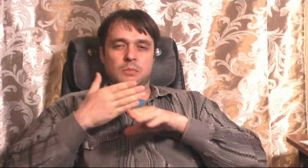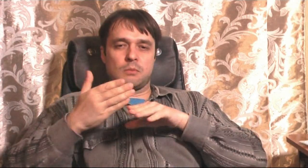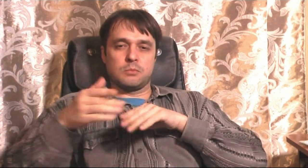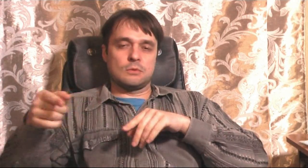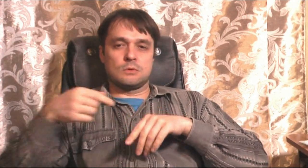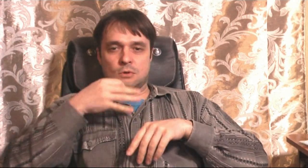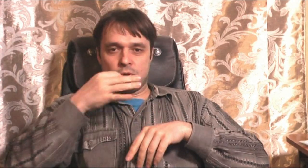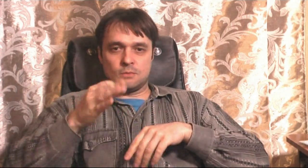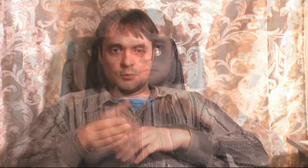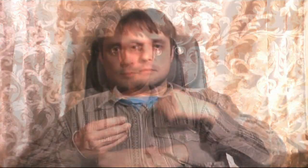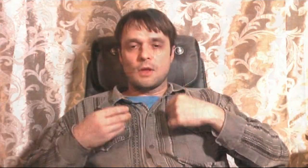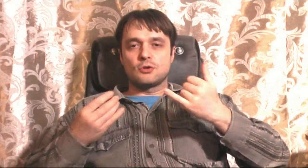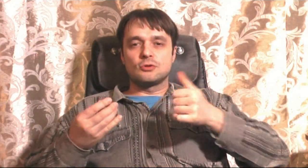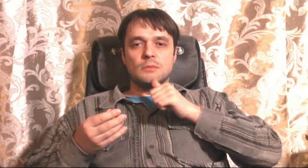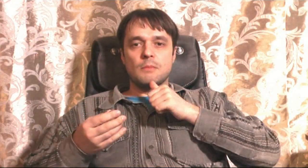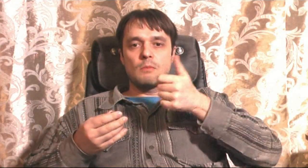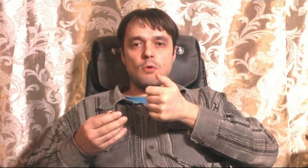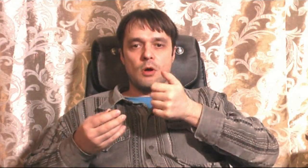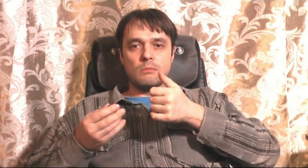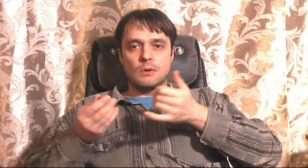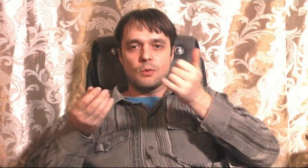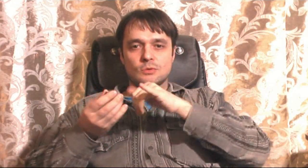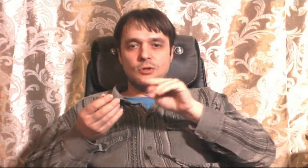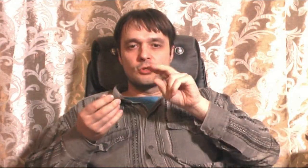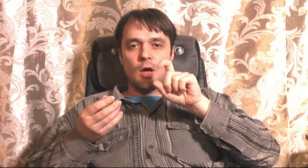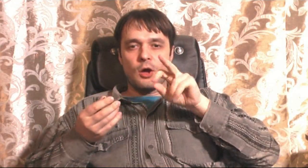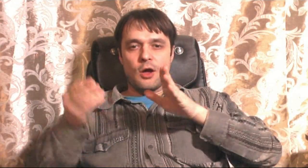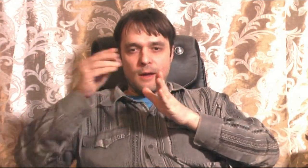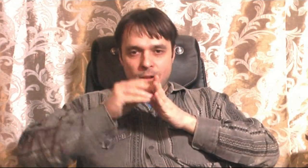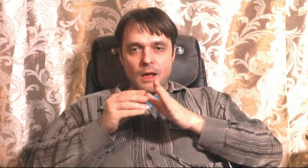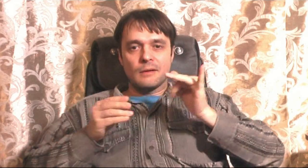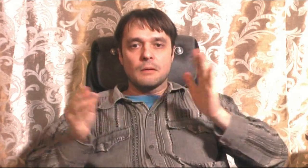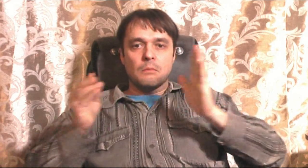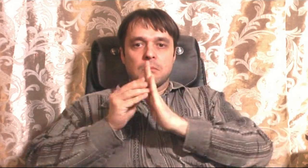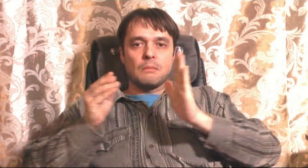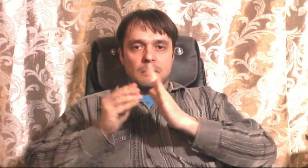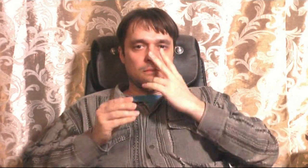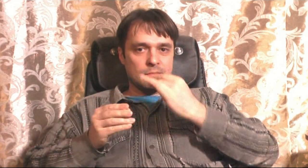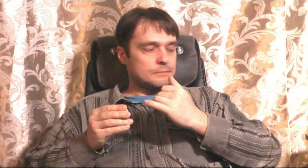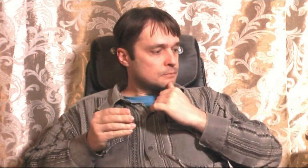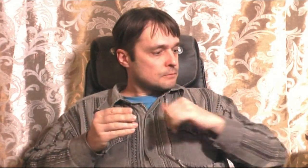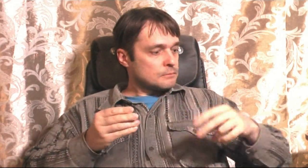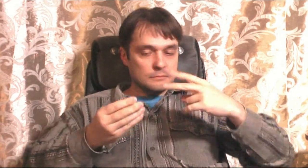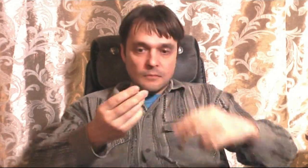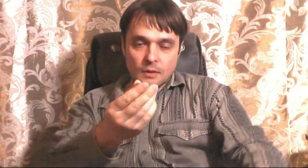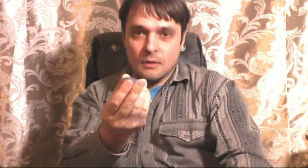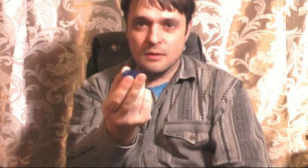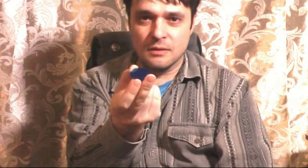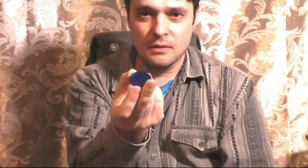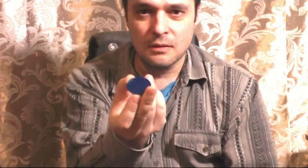78-43, третье место. Не останавливается. Порт не прекращает свою работу. То есть для